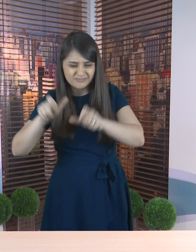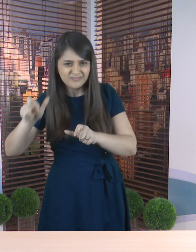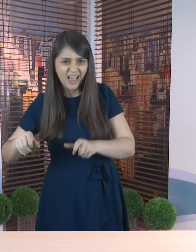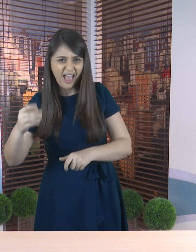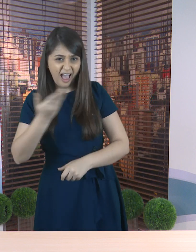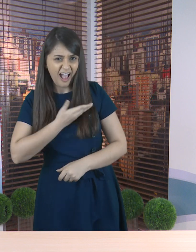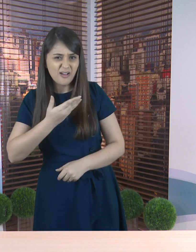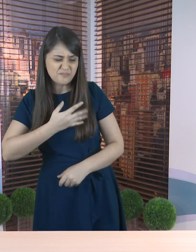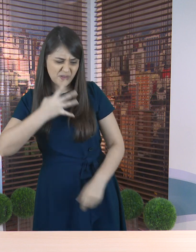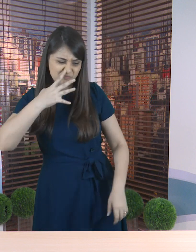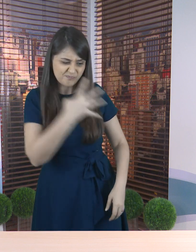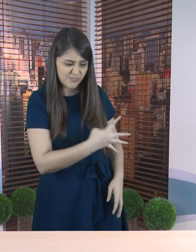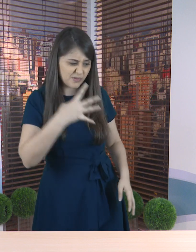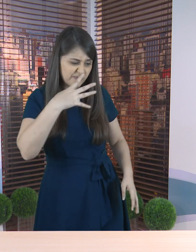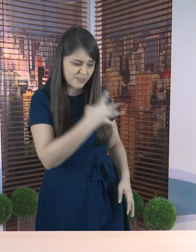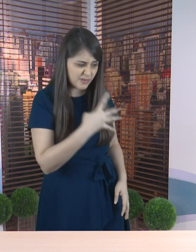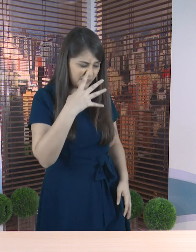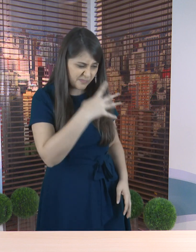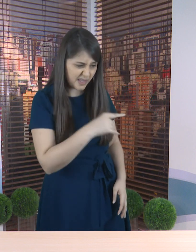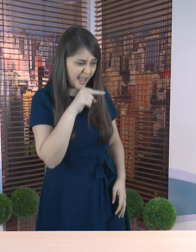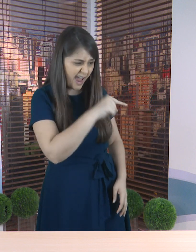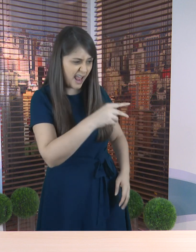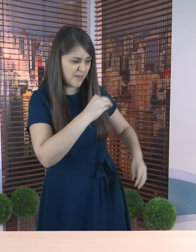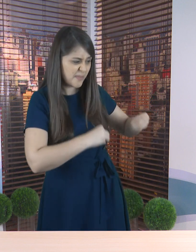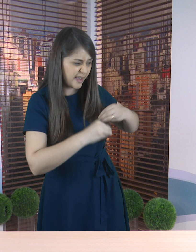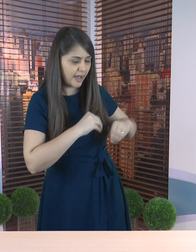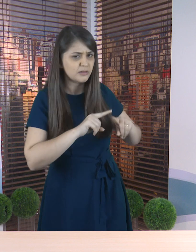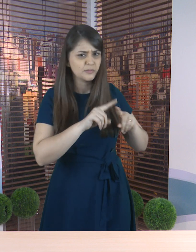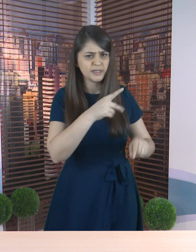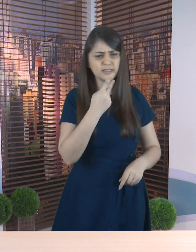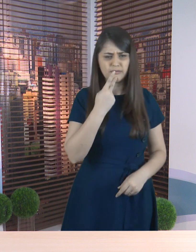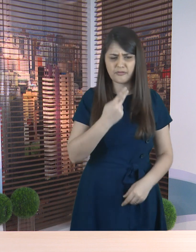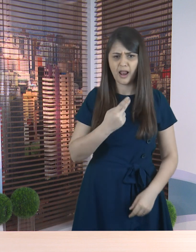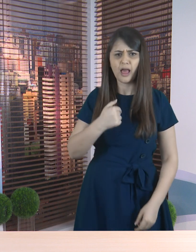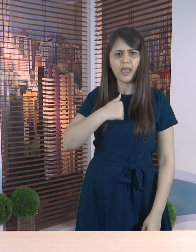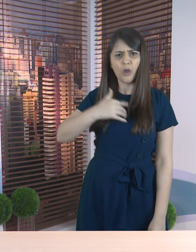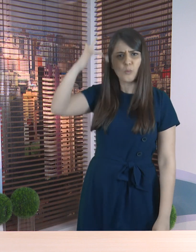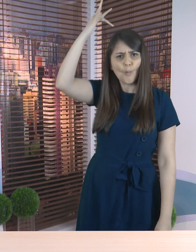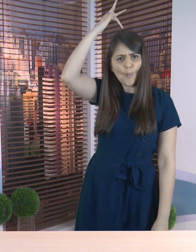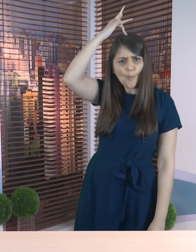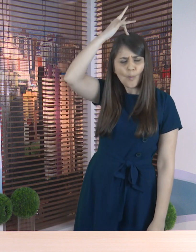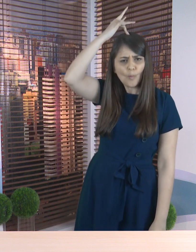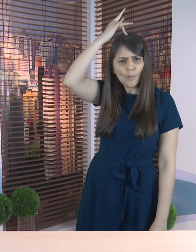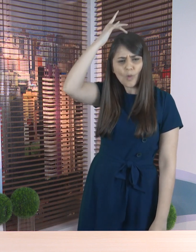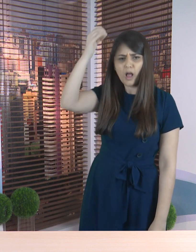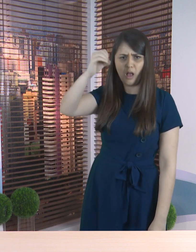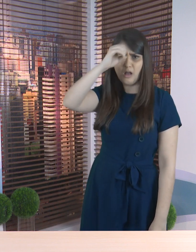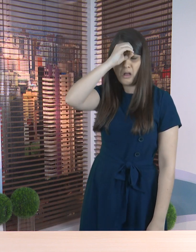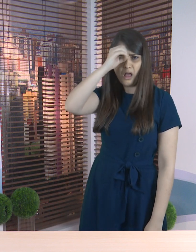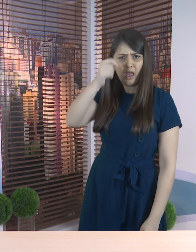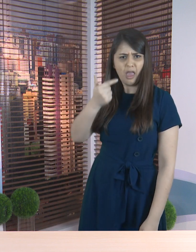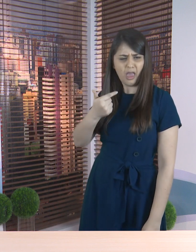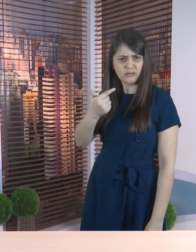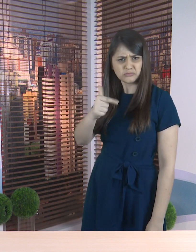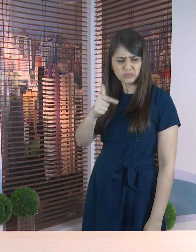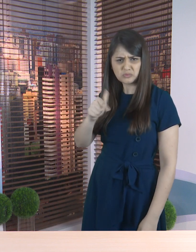é inocente e que não cometeu nada que justifique tamanho sofrimento. Os amigos de Jó,